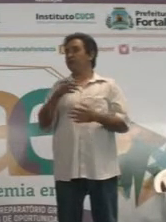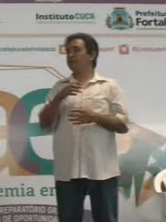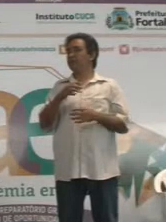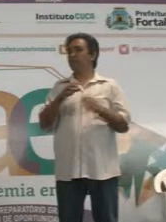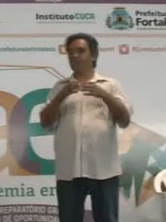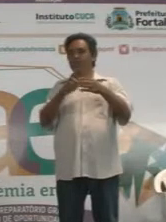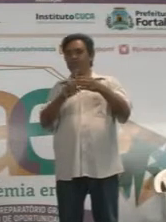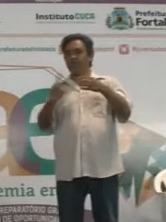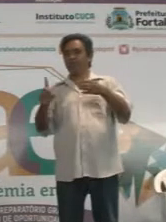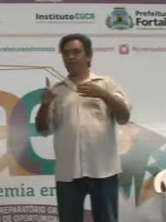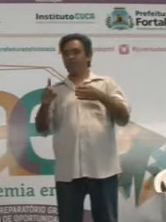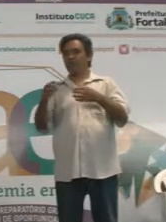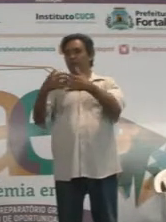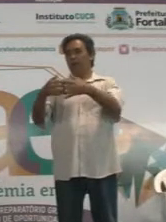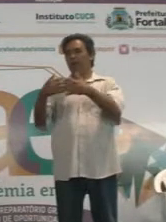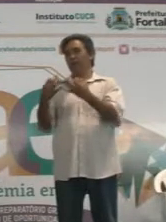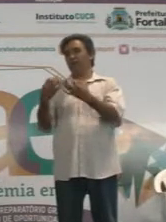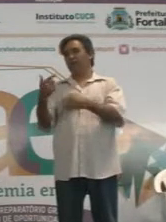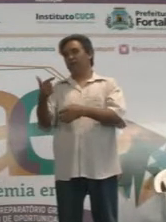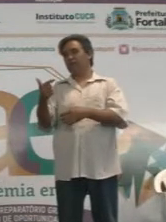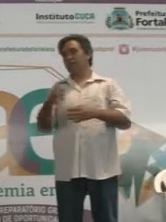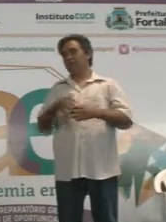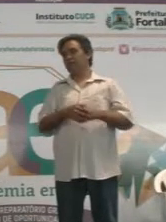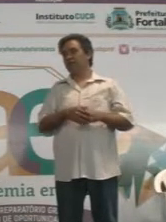resultado. Então, não é uma máquina perfeita.